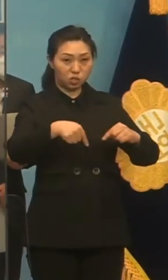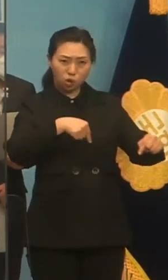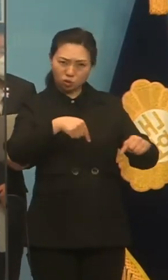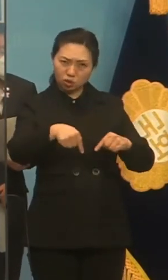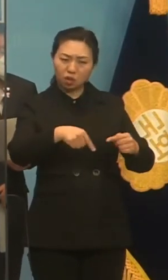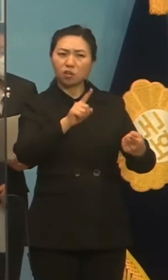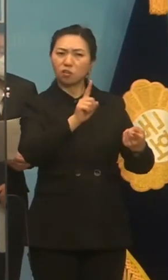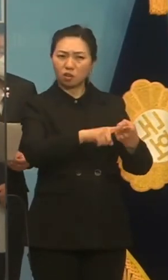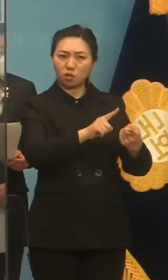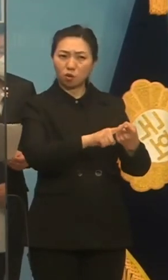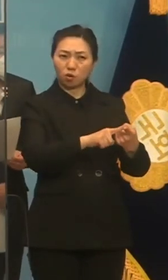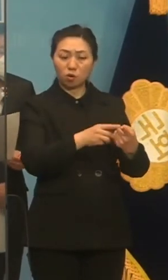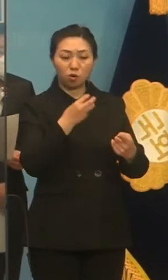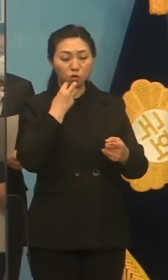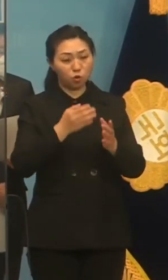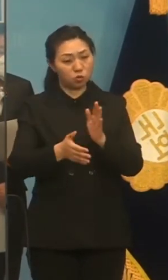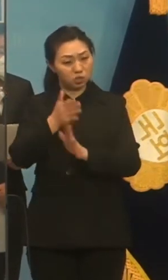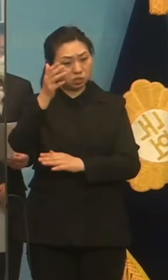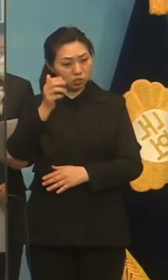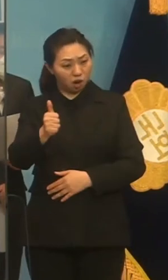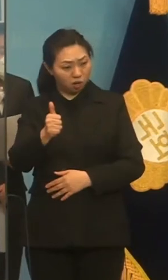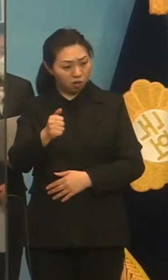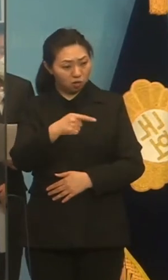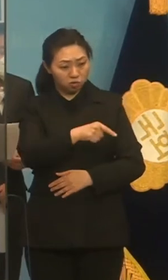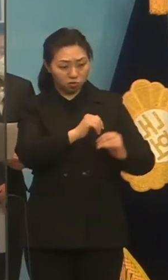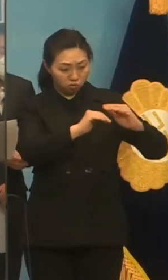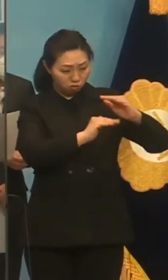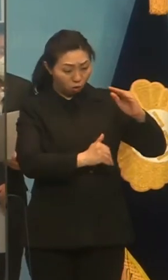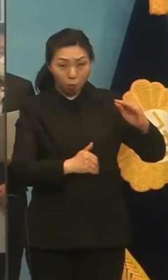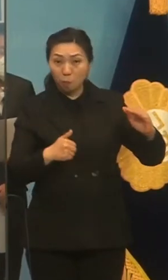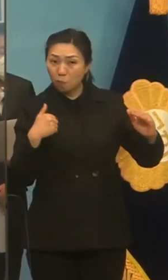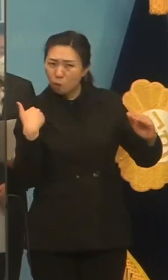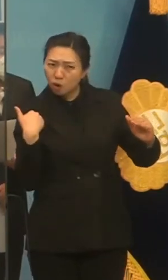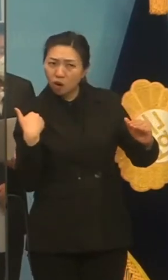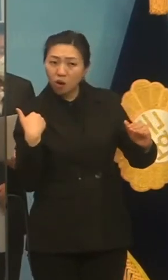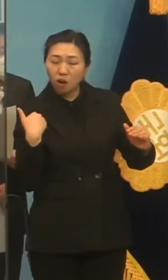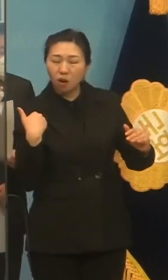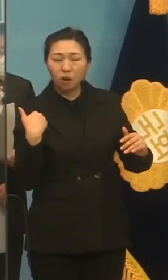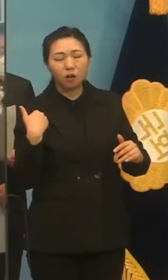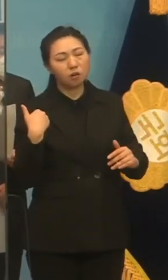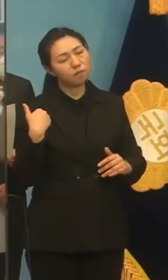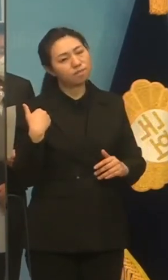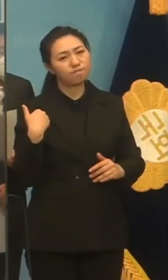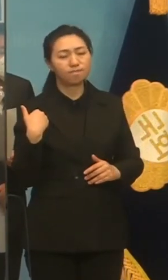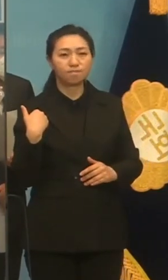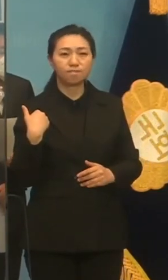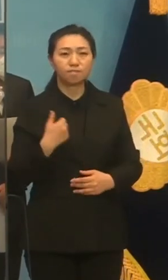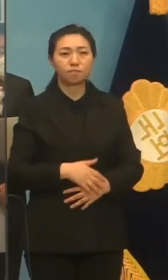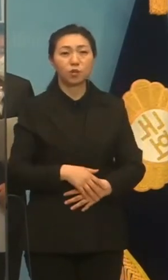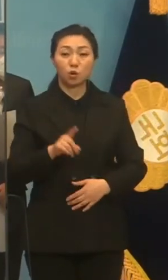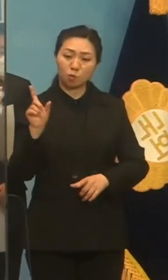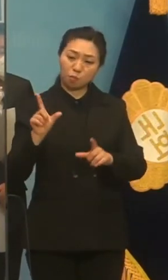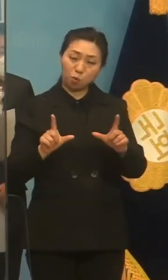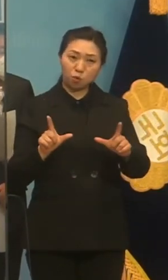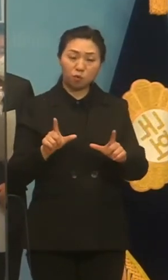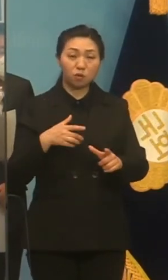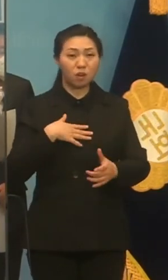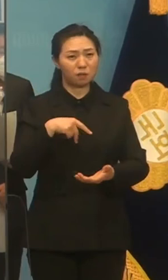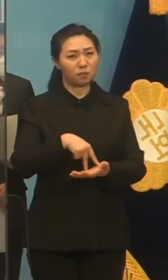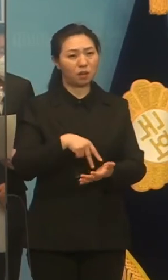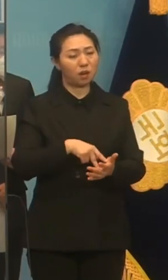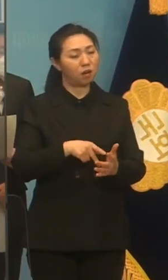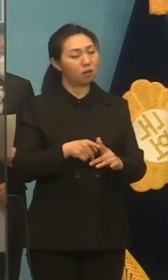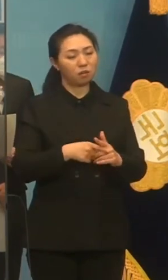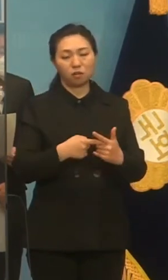시간이 정책 사랑하는 올라라 다음은 얘기하는 것은 아 도저히 이해가 이해할 수